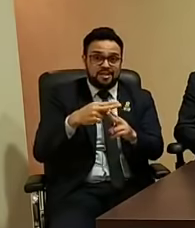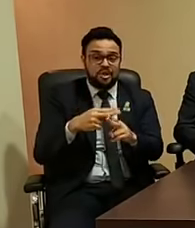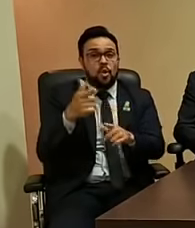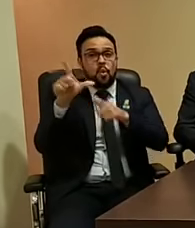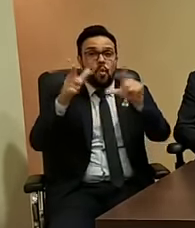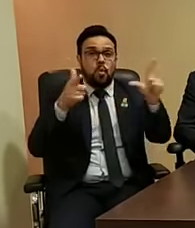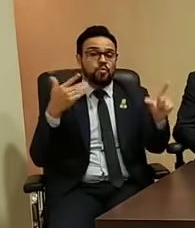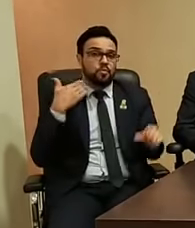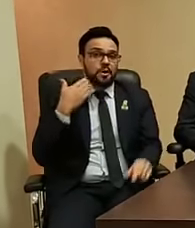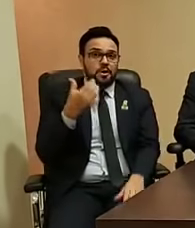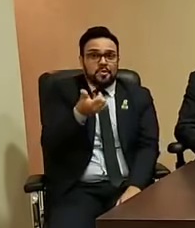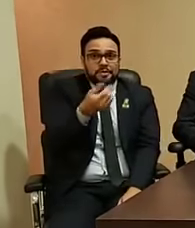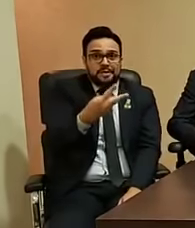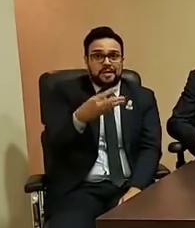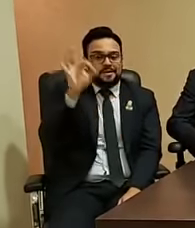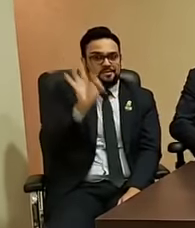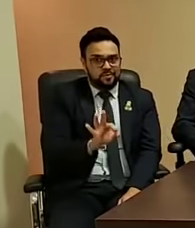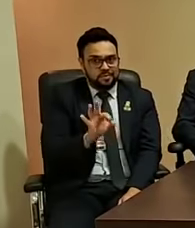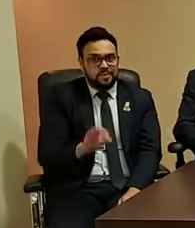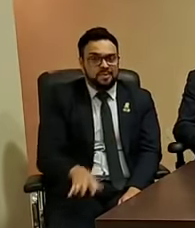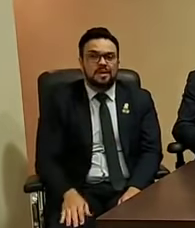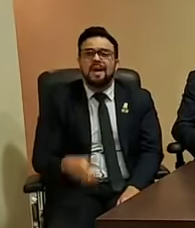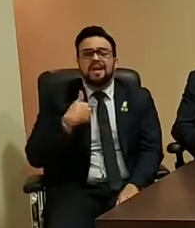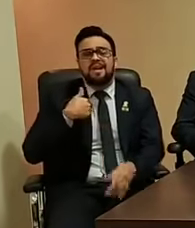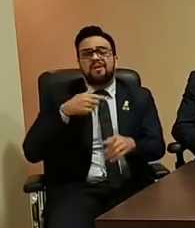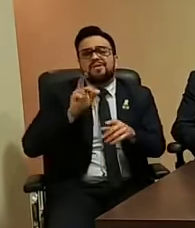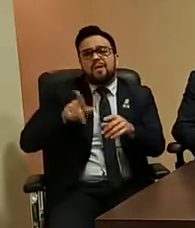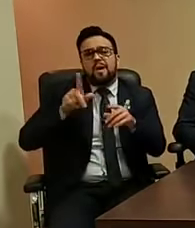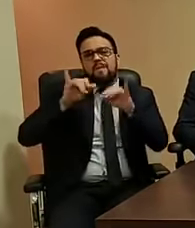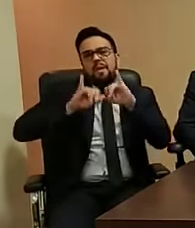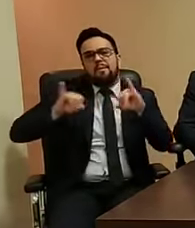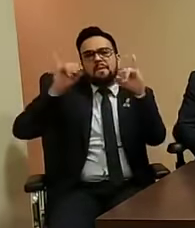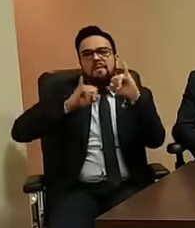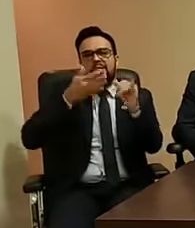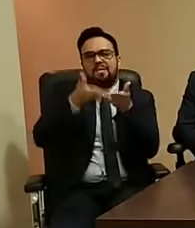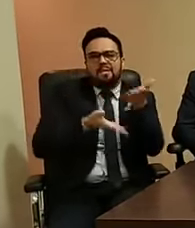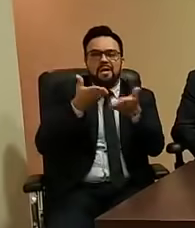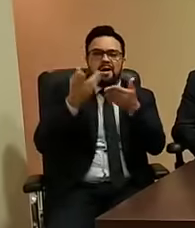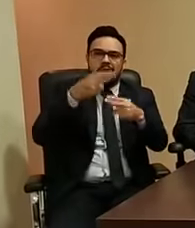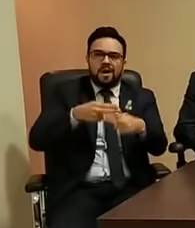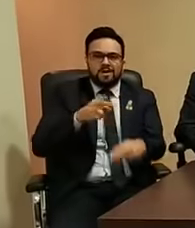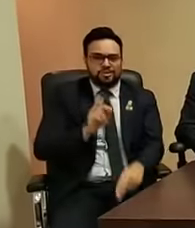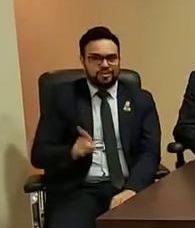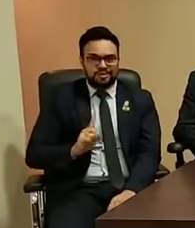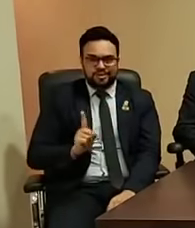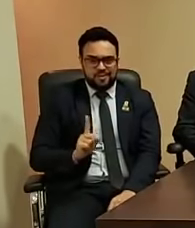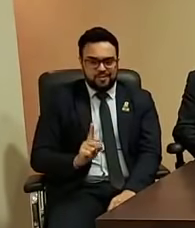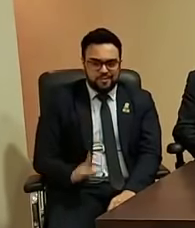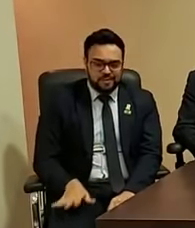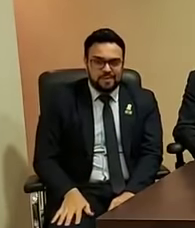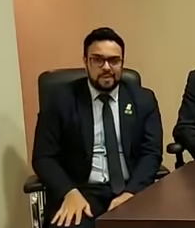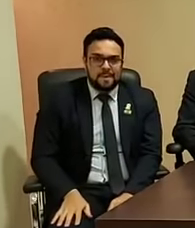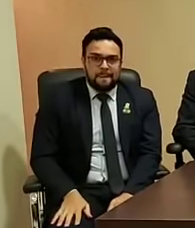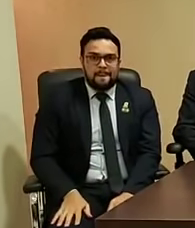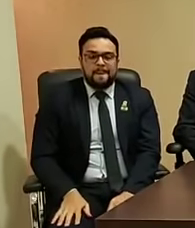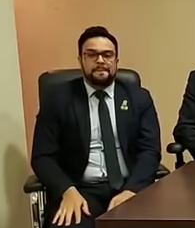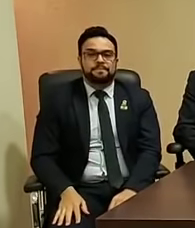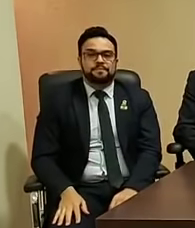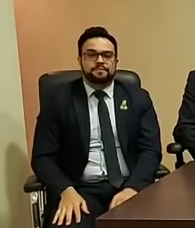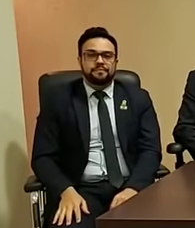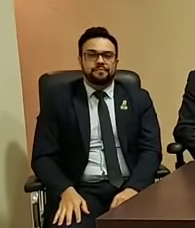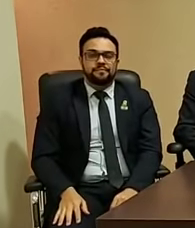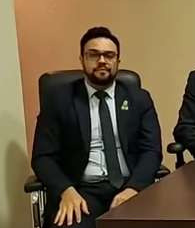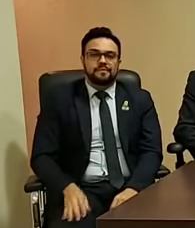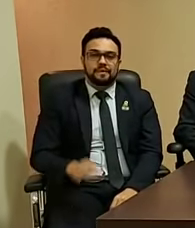fazendo campanha da Caixa, não, tá? Se bem que eu acabei de abrir uma conta lá. Não precisa fazer campanha, não, tá? A questão do